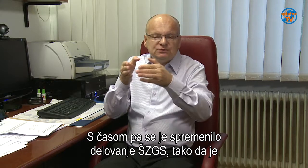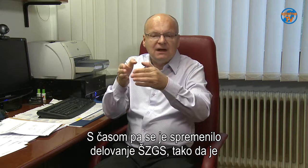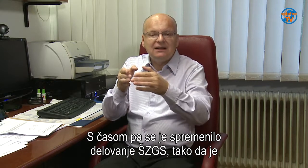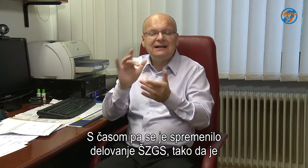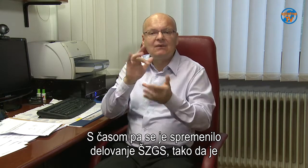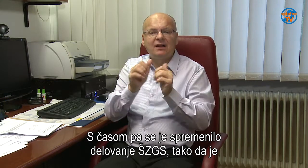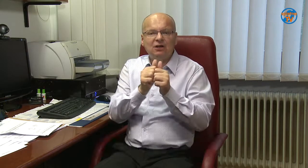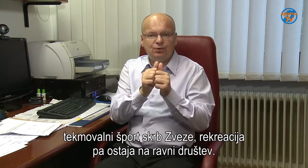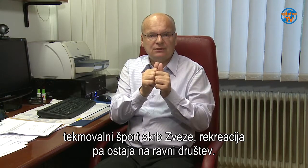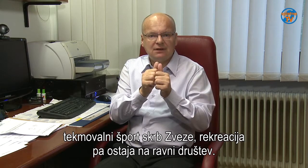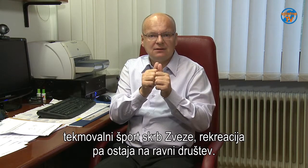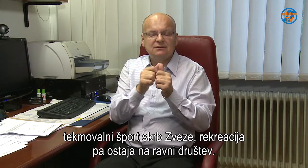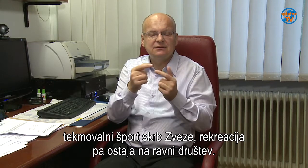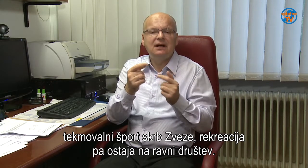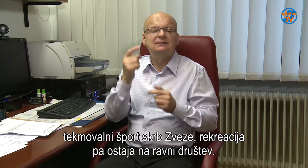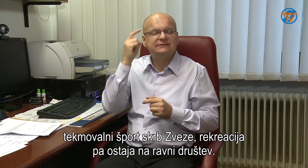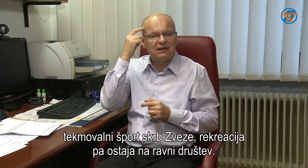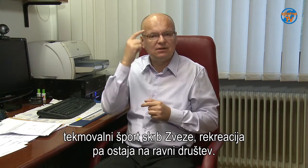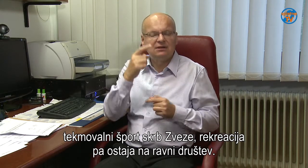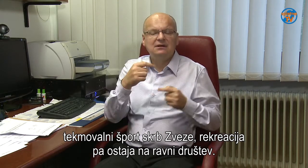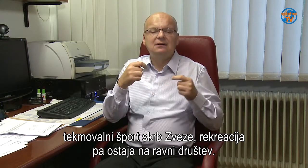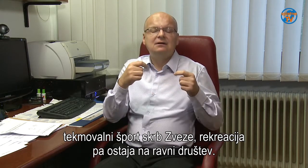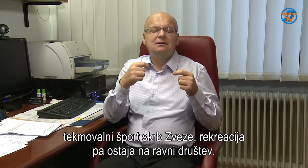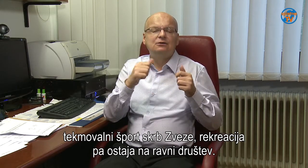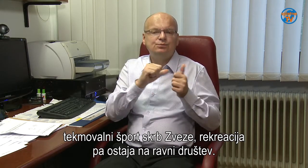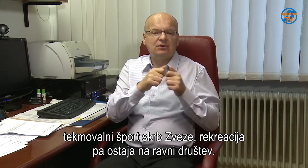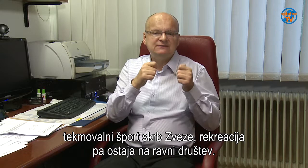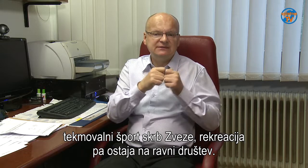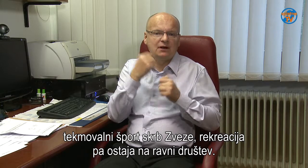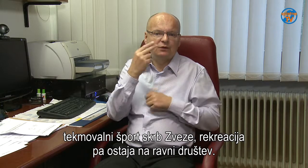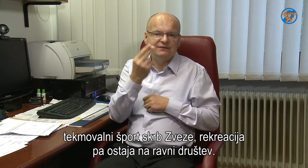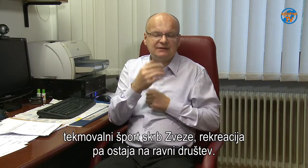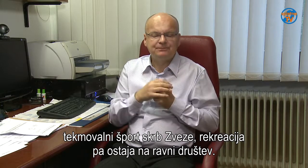zmeraj intelektualnega truda, ki je skrb pogled vse posebno.